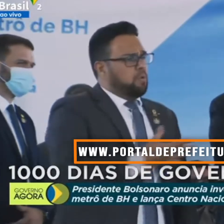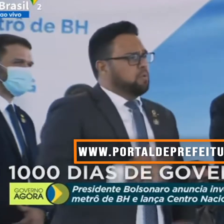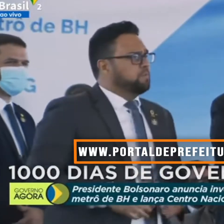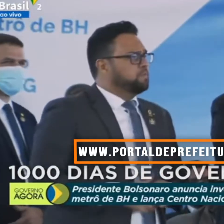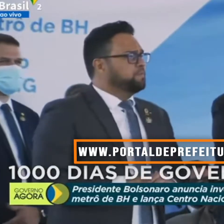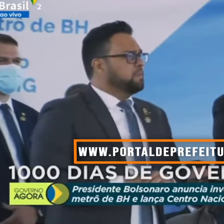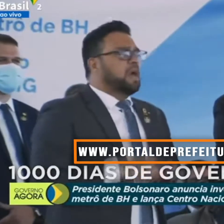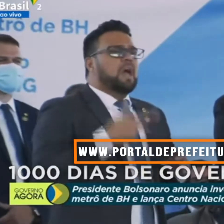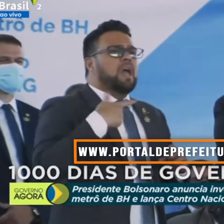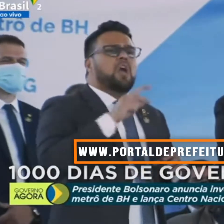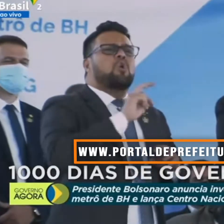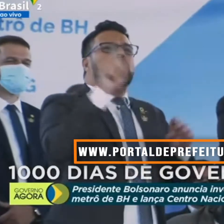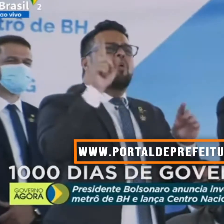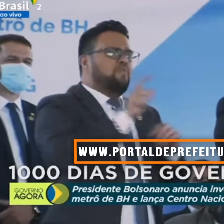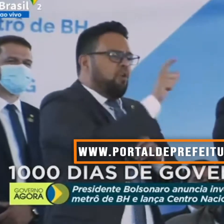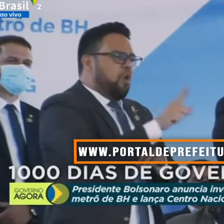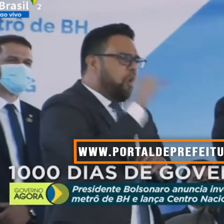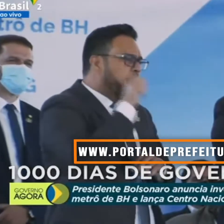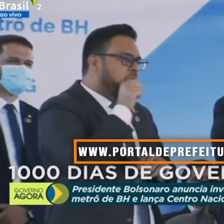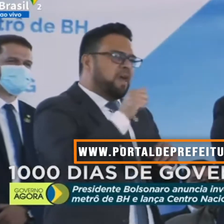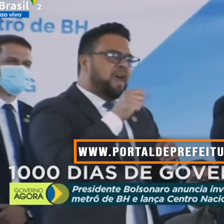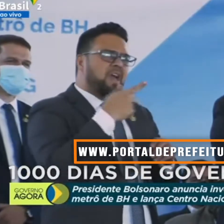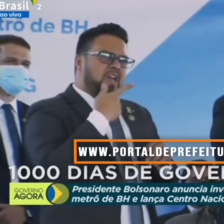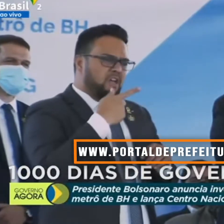Eu não vou ofender essa senhora que